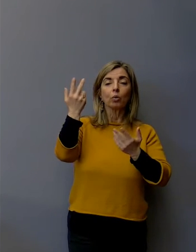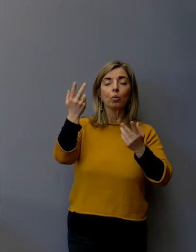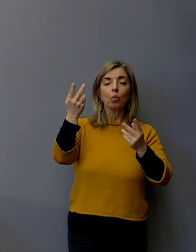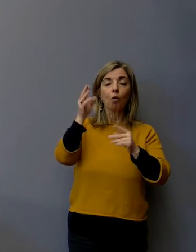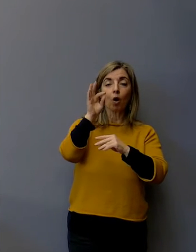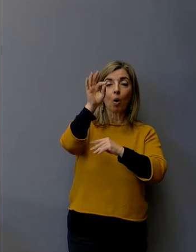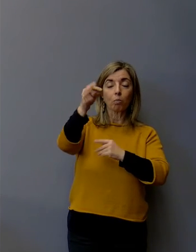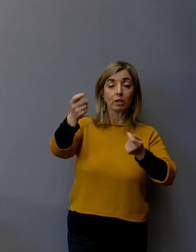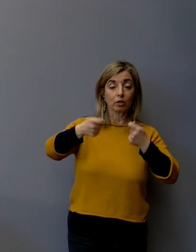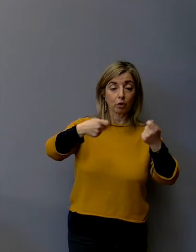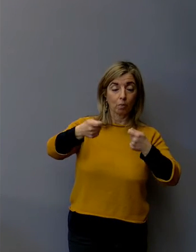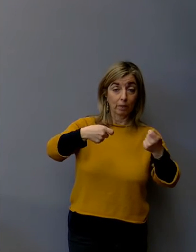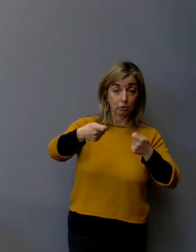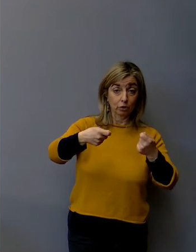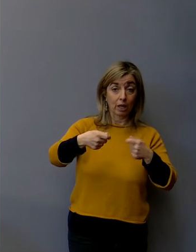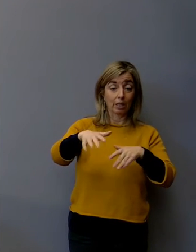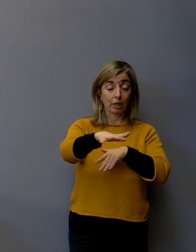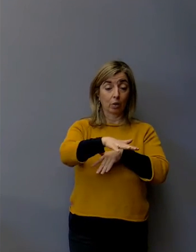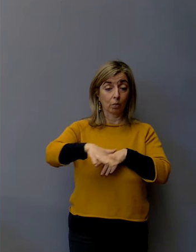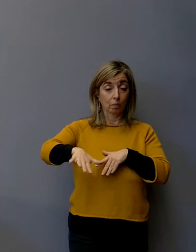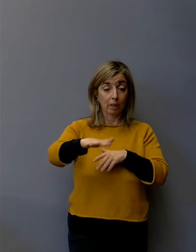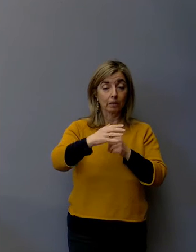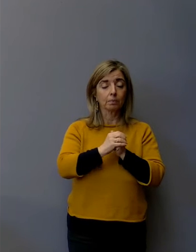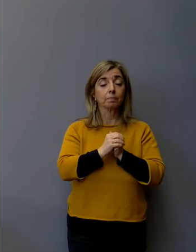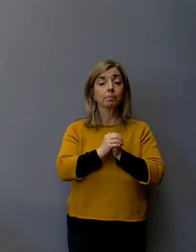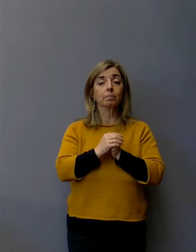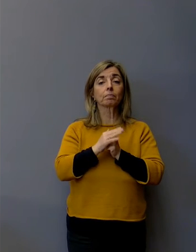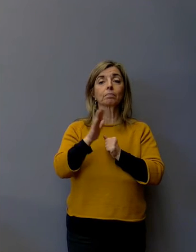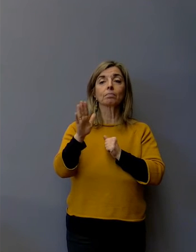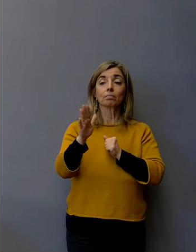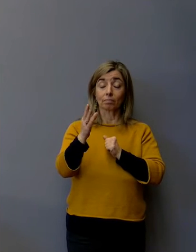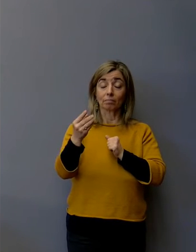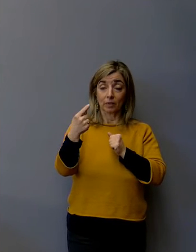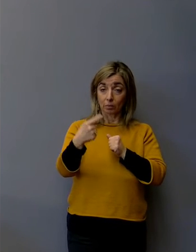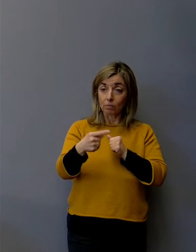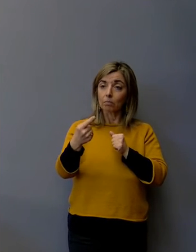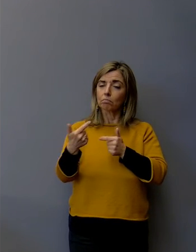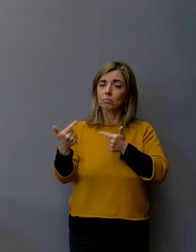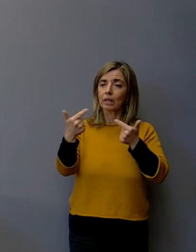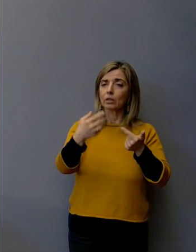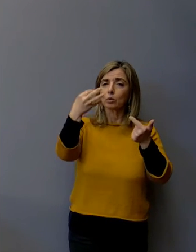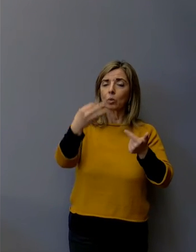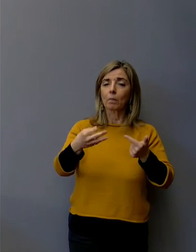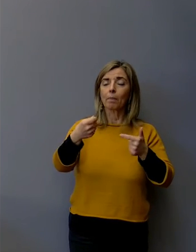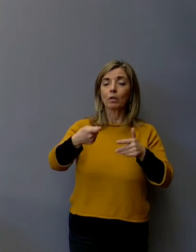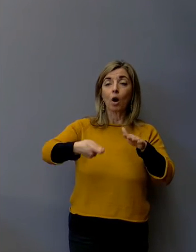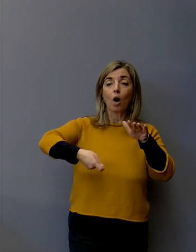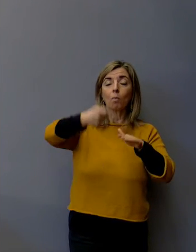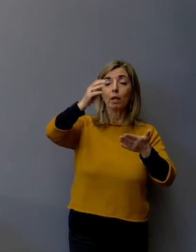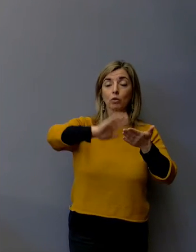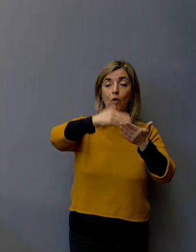blueprint che porterà un aumento della vorremmo del valore immobiliare o la nuova una nuova diga foranea